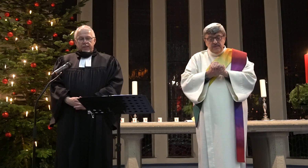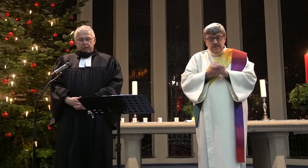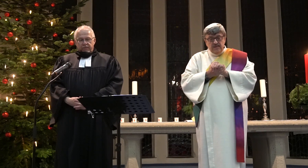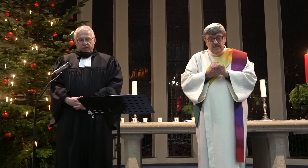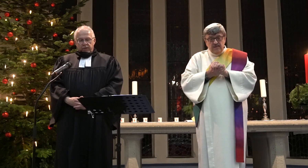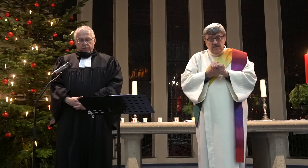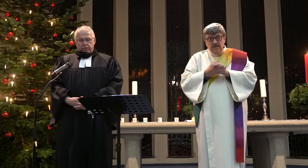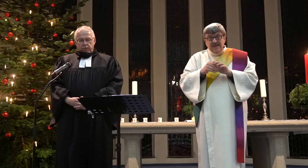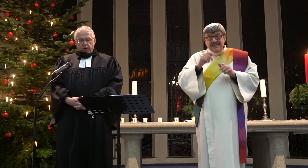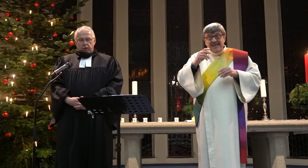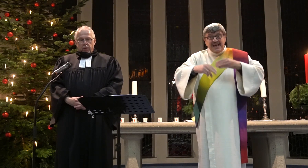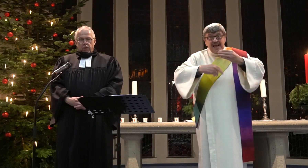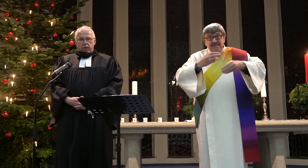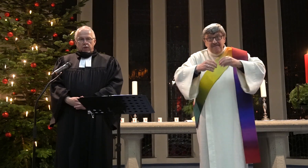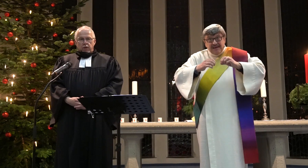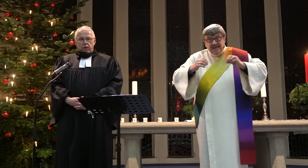sich entwickeln,